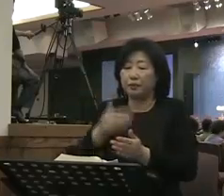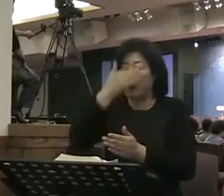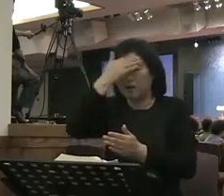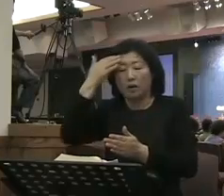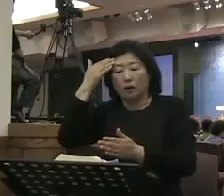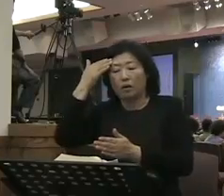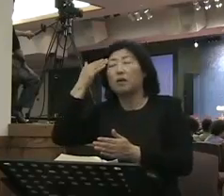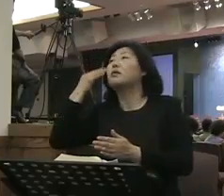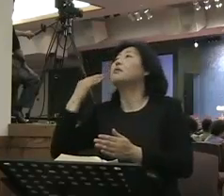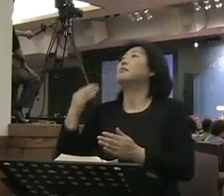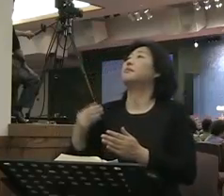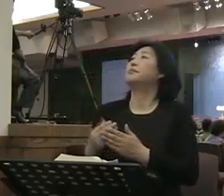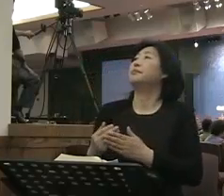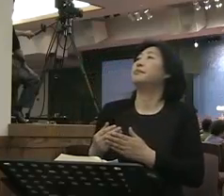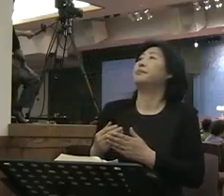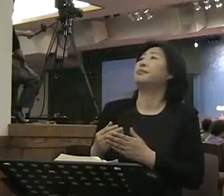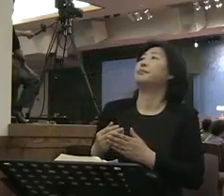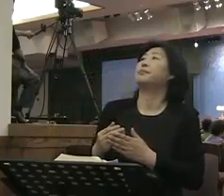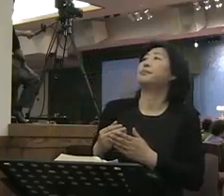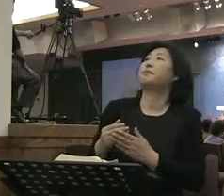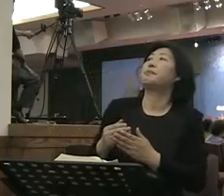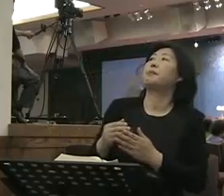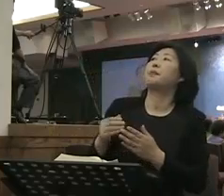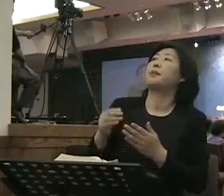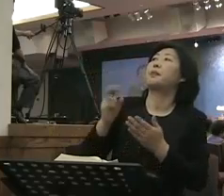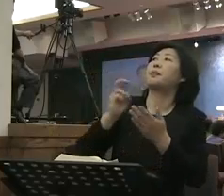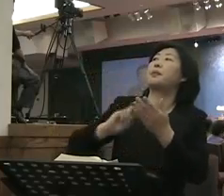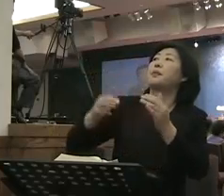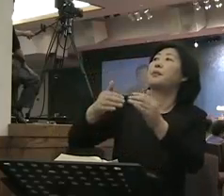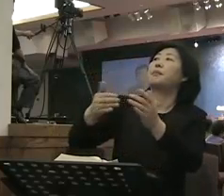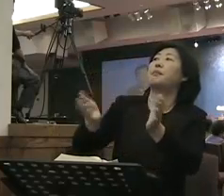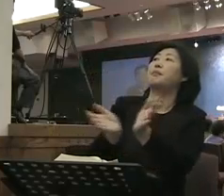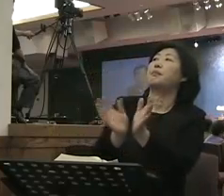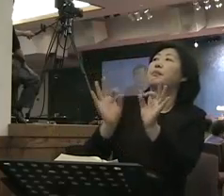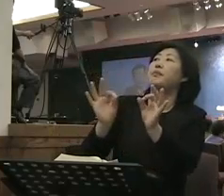청소년들의 콘서트를 보면 앞에 있는 록스타,